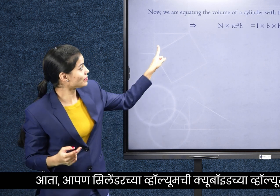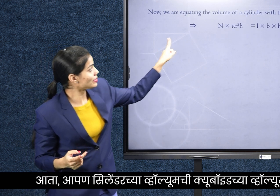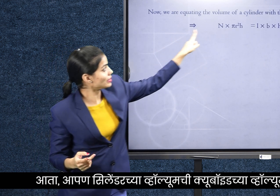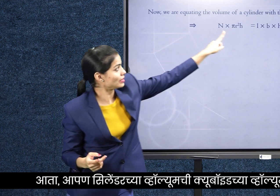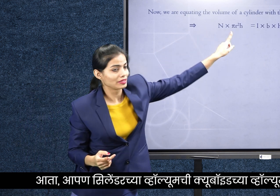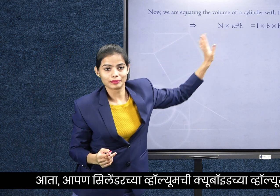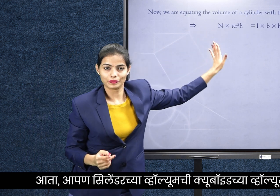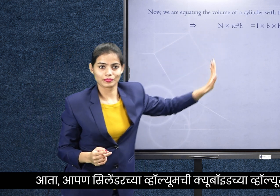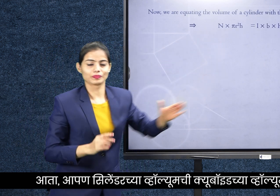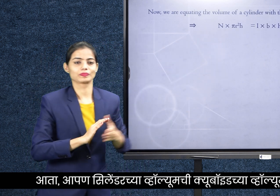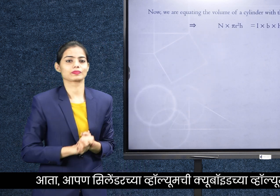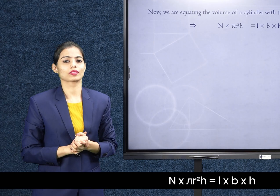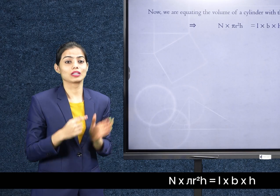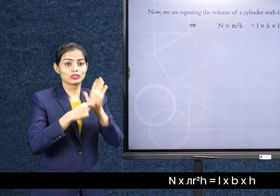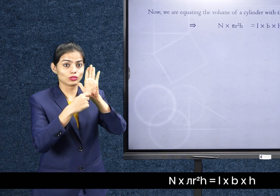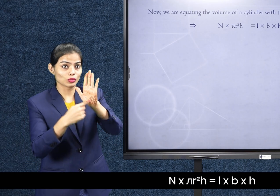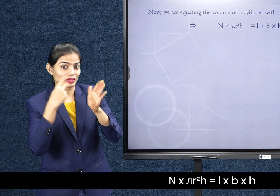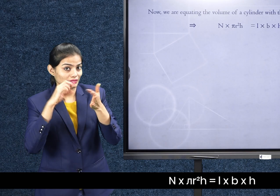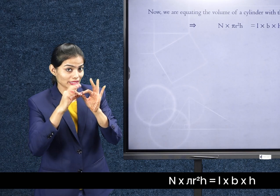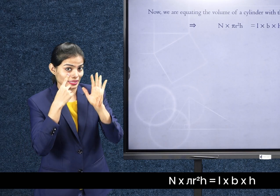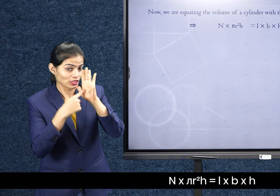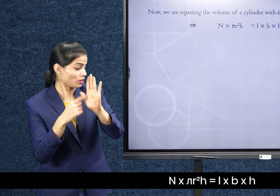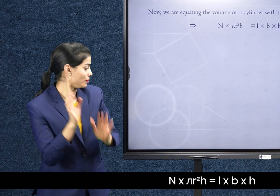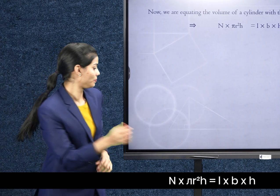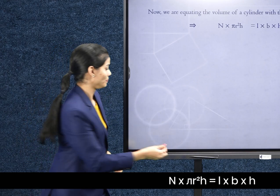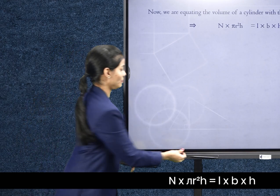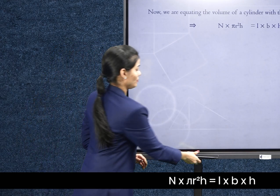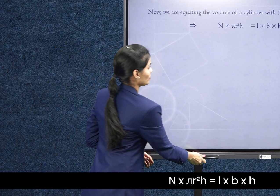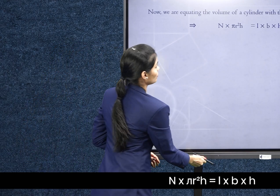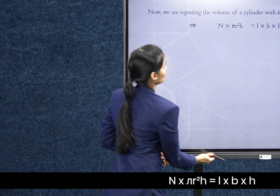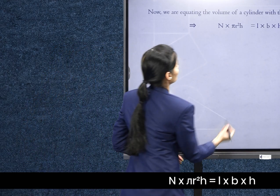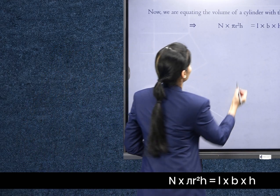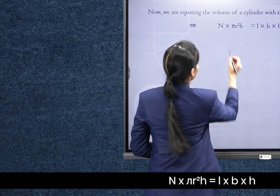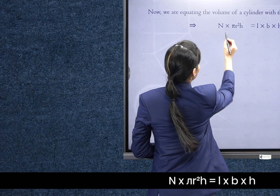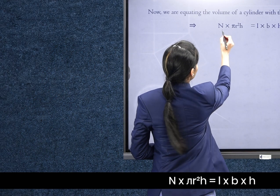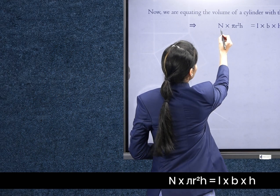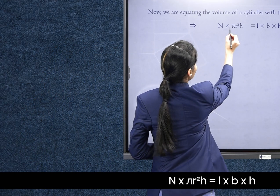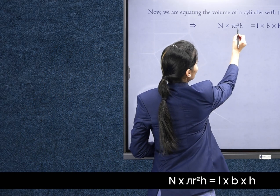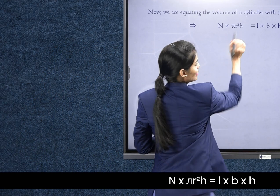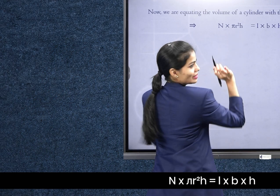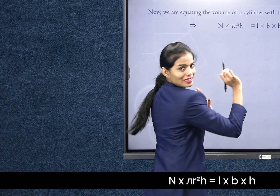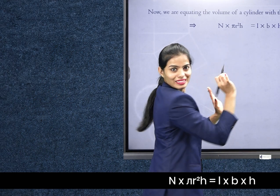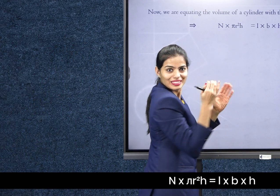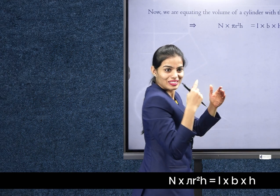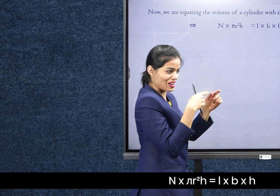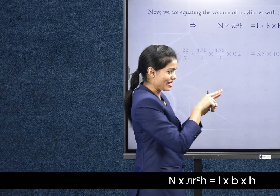आहोत. n × πr² h बरोबर L × b × h.